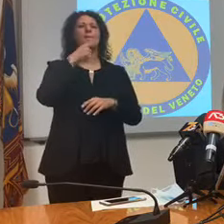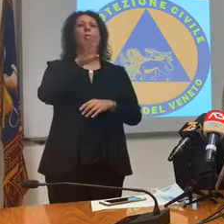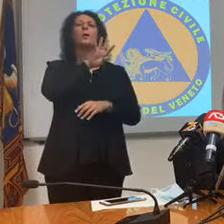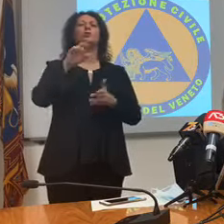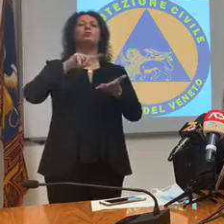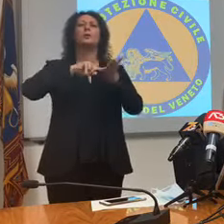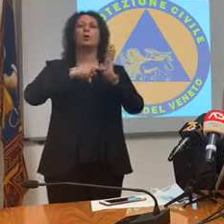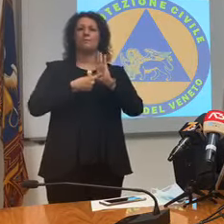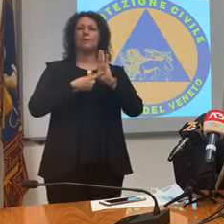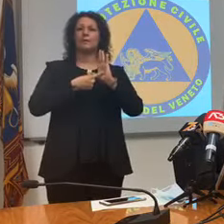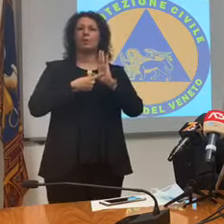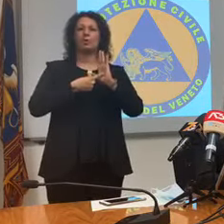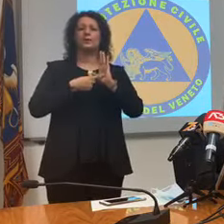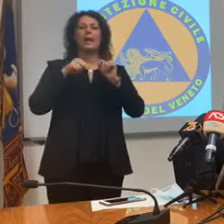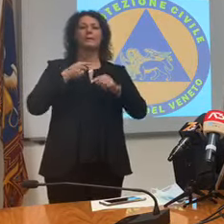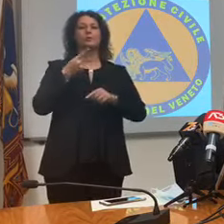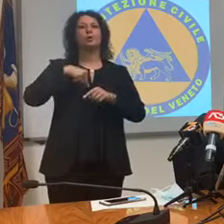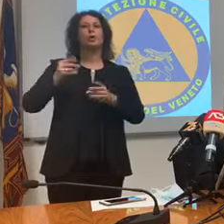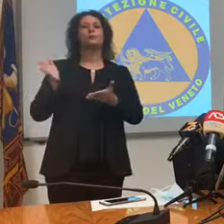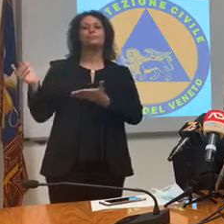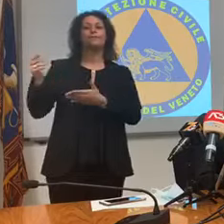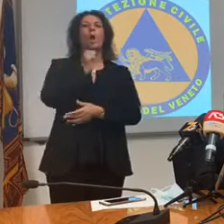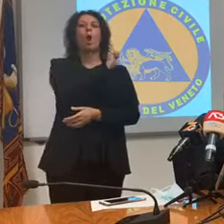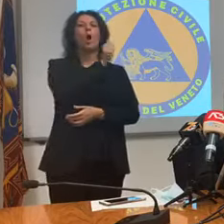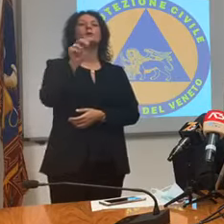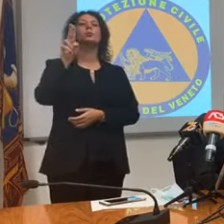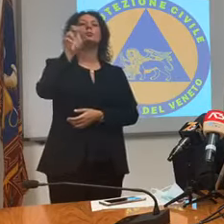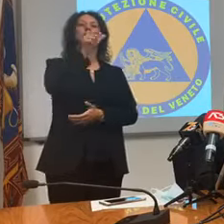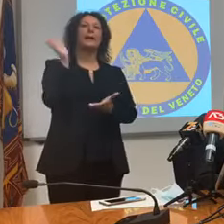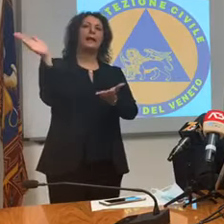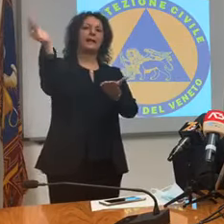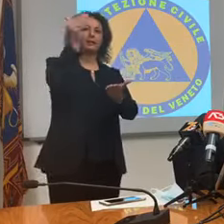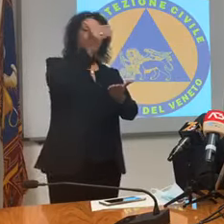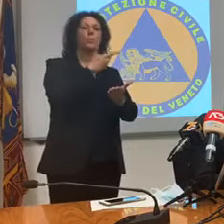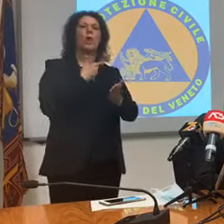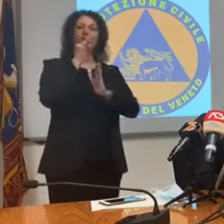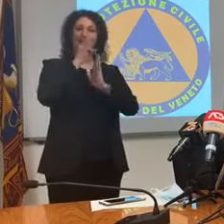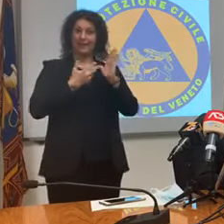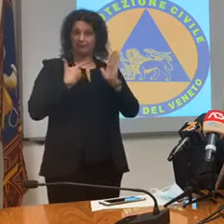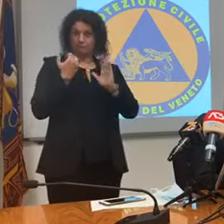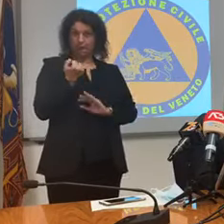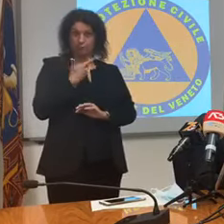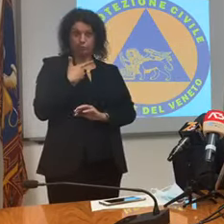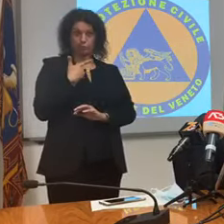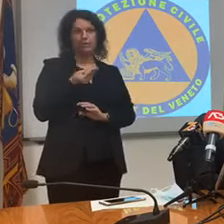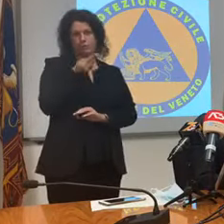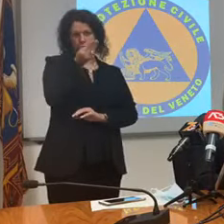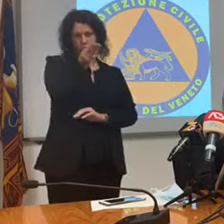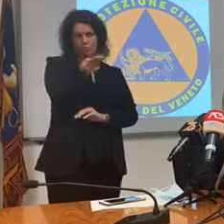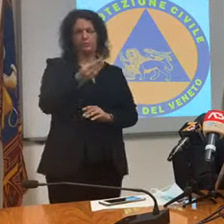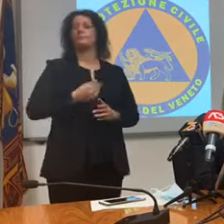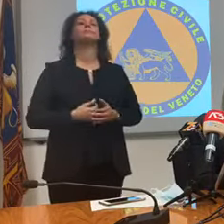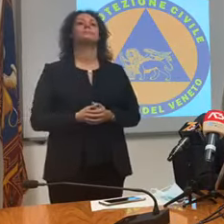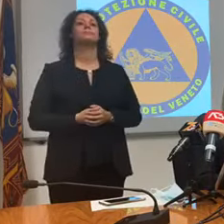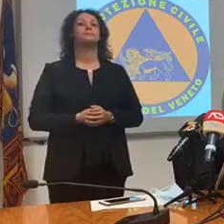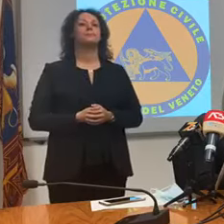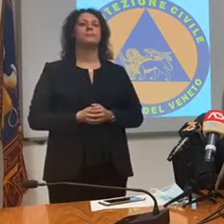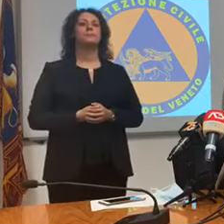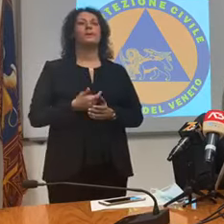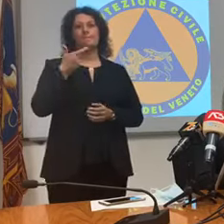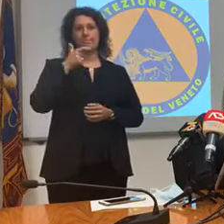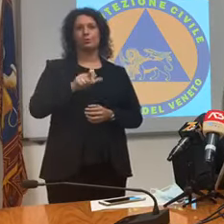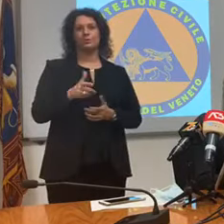parlare, quindi le stiamo raccogliendo USL per USL e appena abbiamo il dato ve lo forniamo, insomma, ecco perché c'è questo